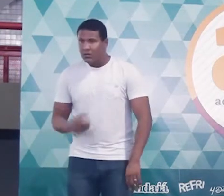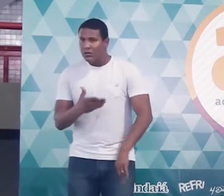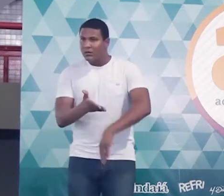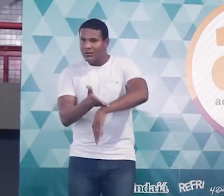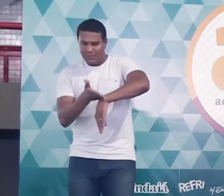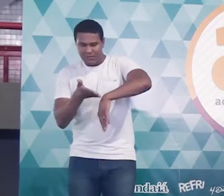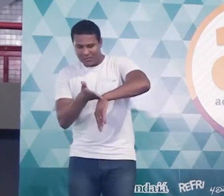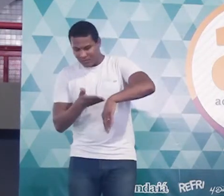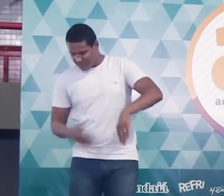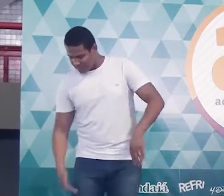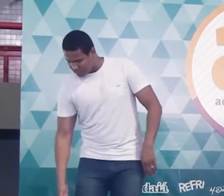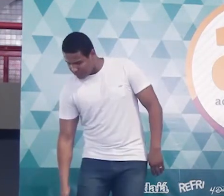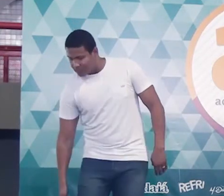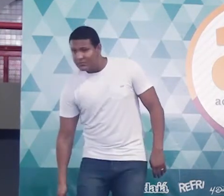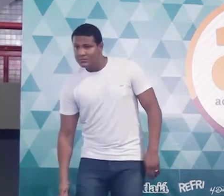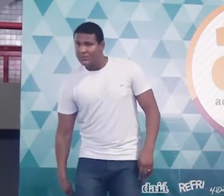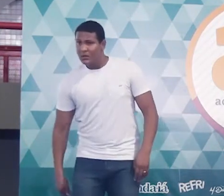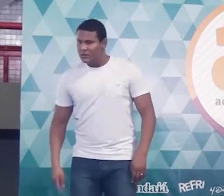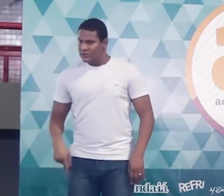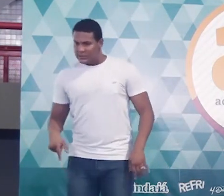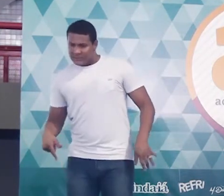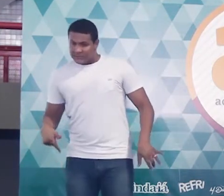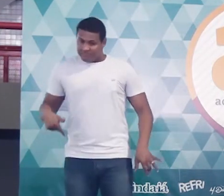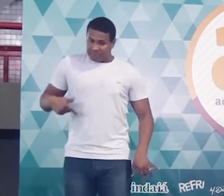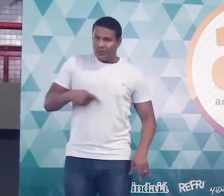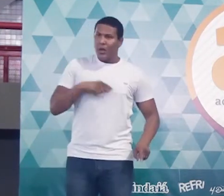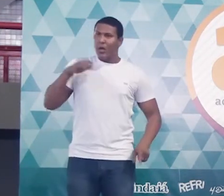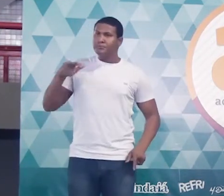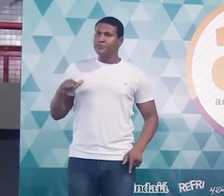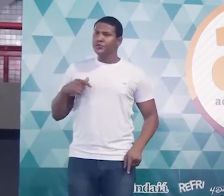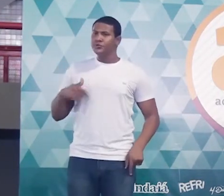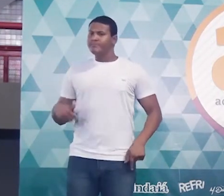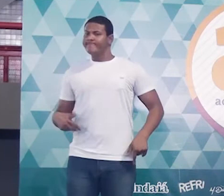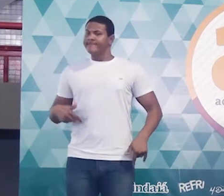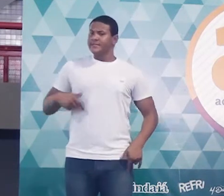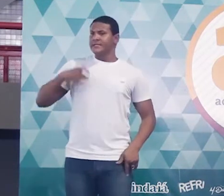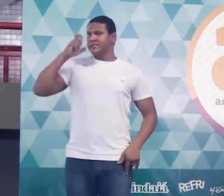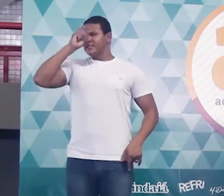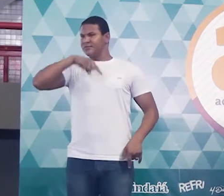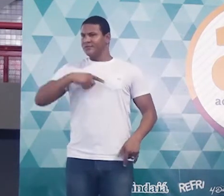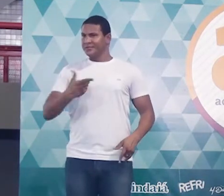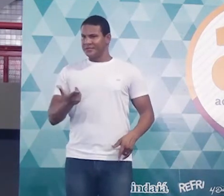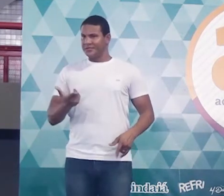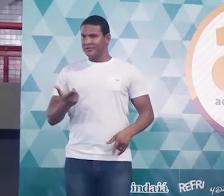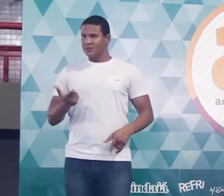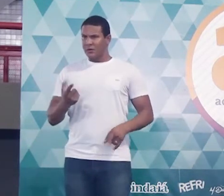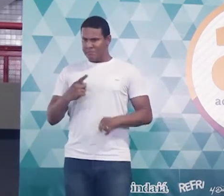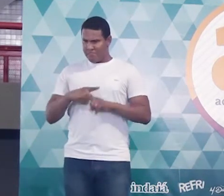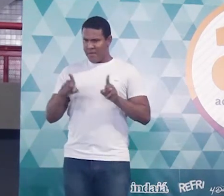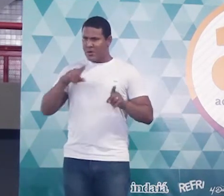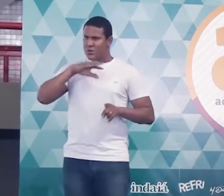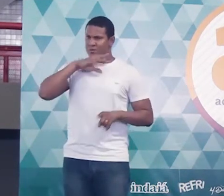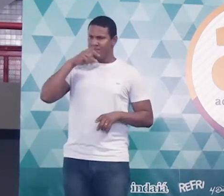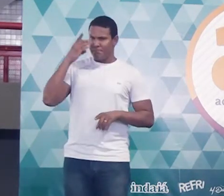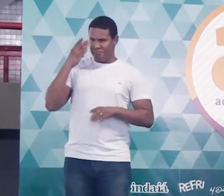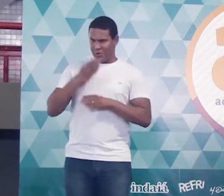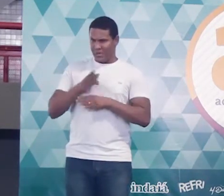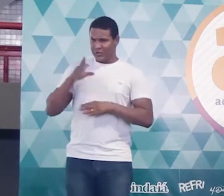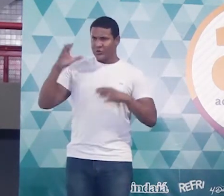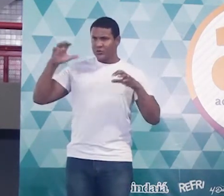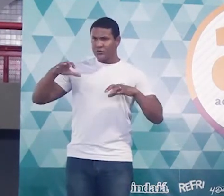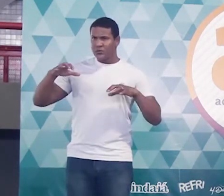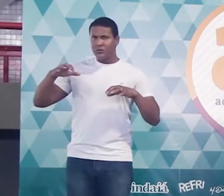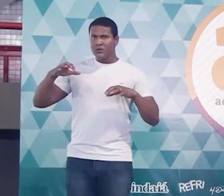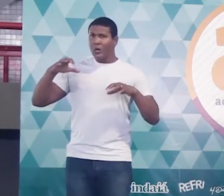é ruim para mim. Então vamos lá. Então, mas por que era ruim? Não era porque a chuva, porque chuva no Ceará, gente, é